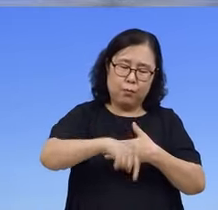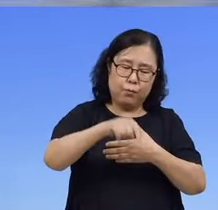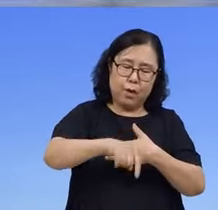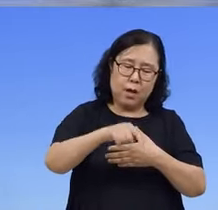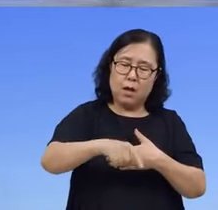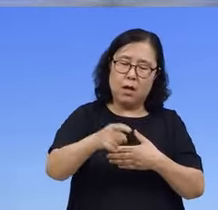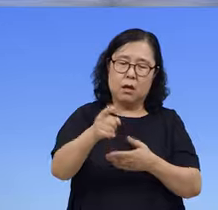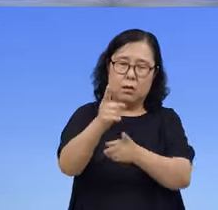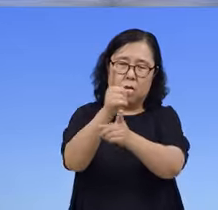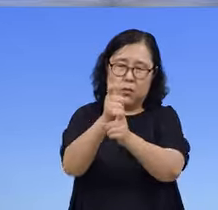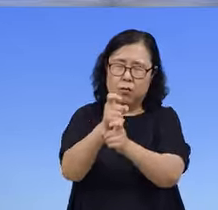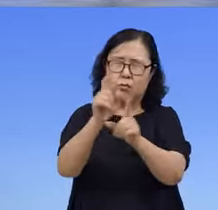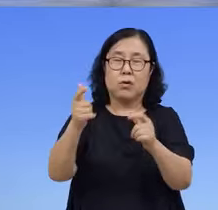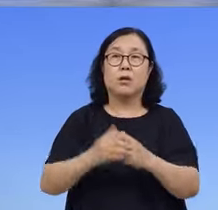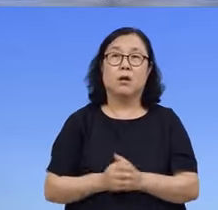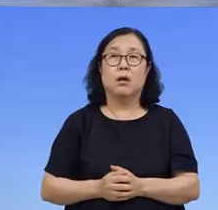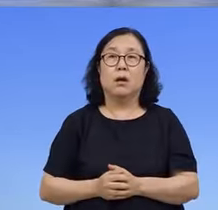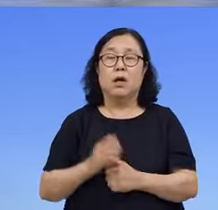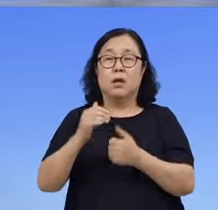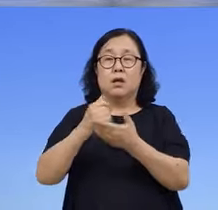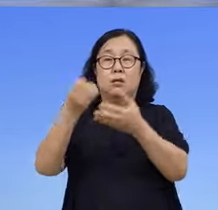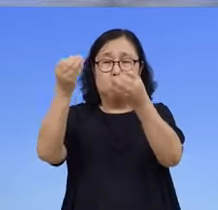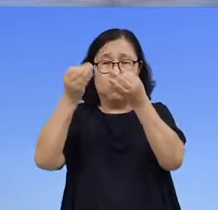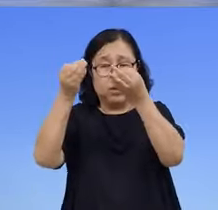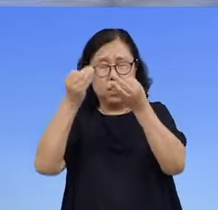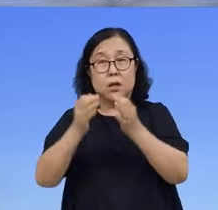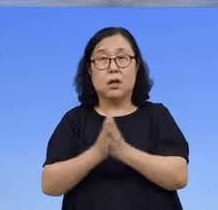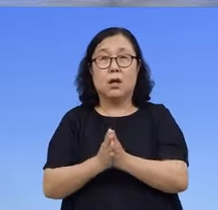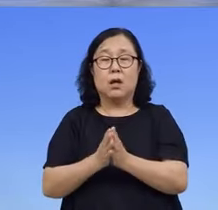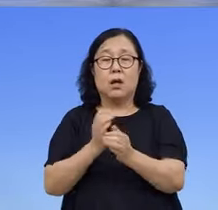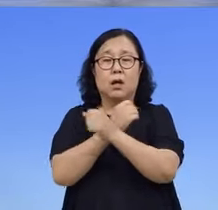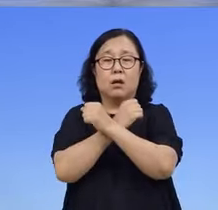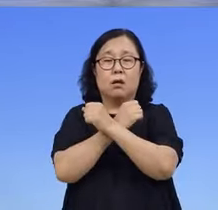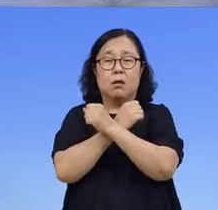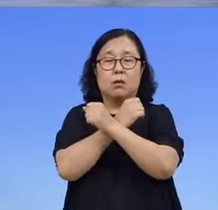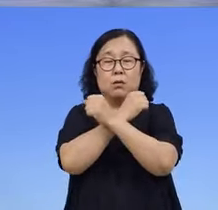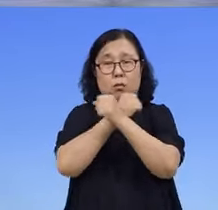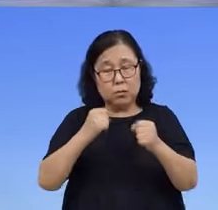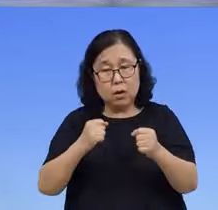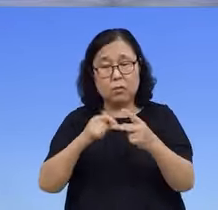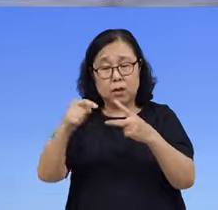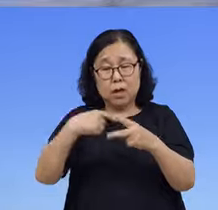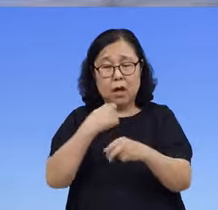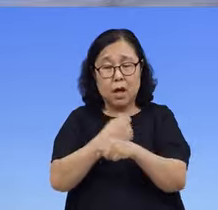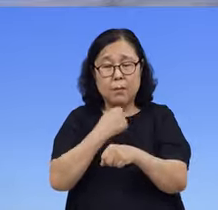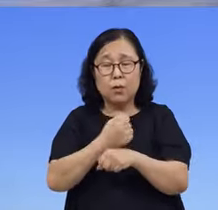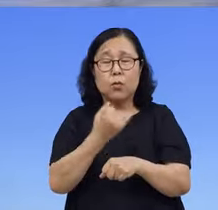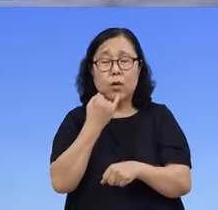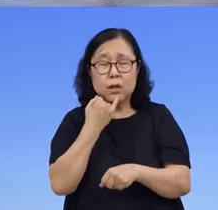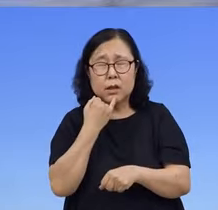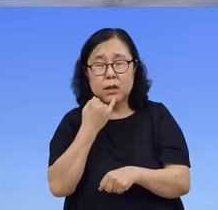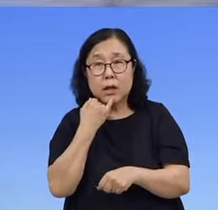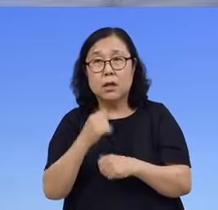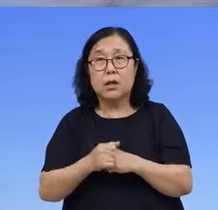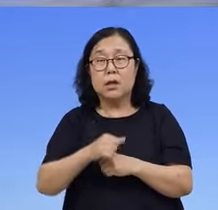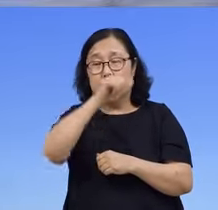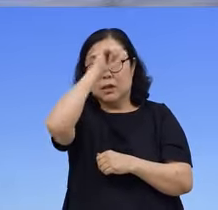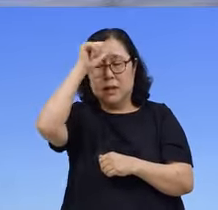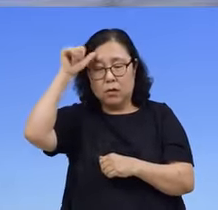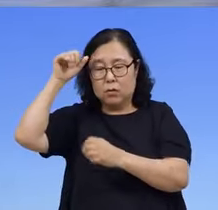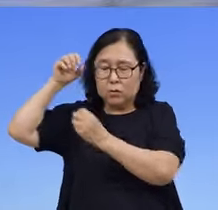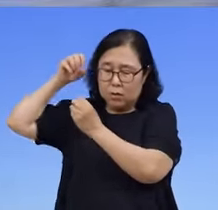그 적이 아닙니다. 아무것도 아닌 하나님 보시기에 용납만 해버리면은 아무것도 문제되지 않을